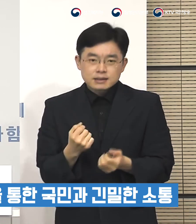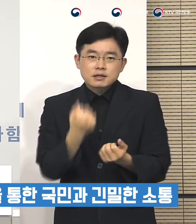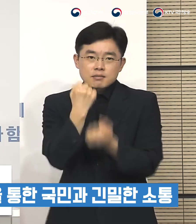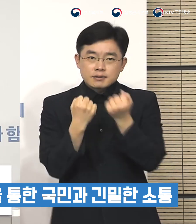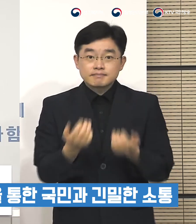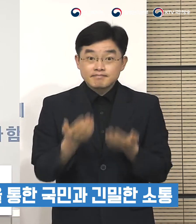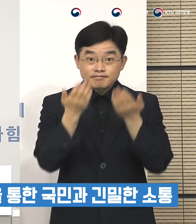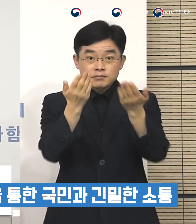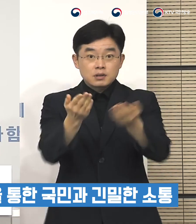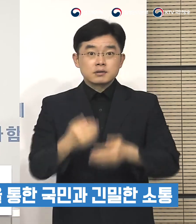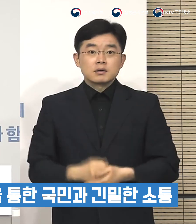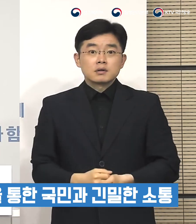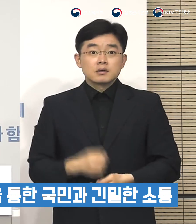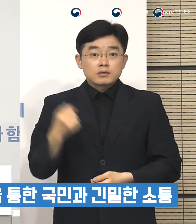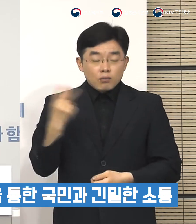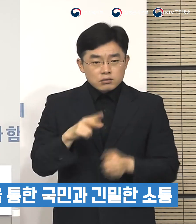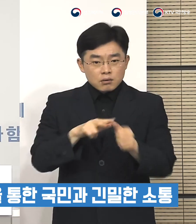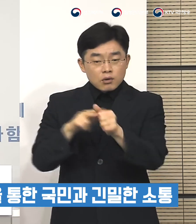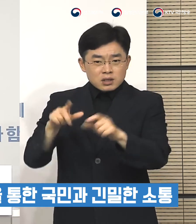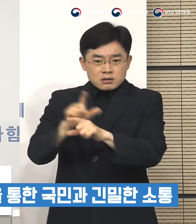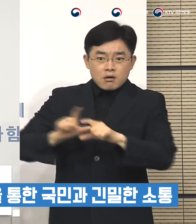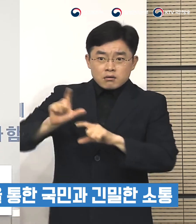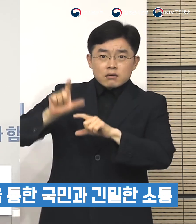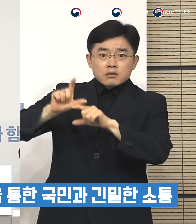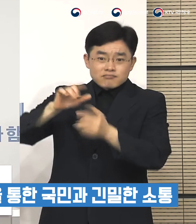때로는 필요 이상이라고 할 만큼